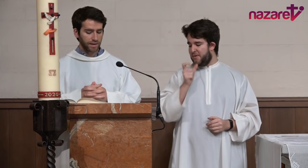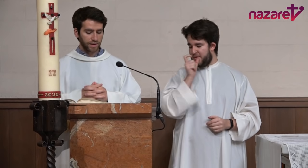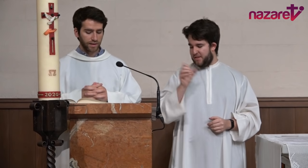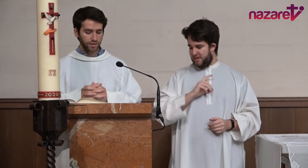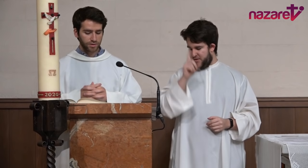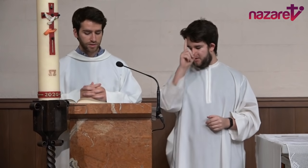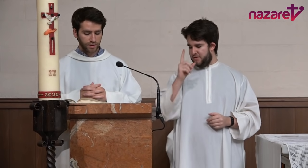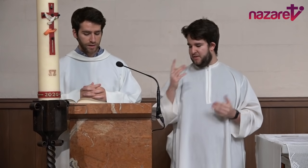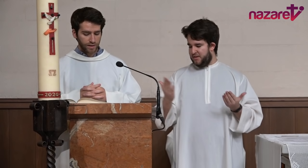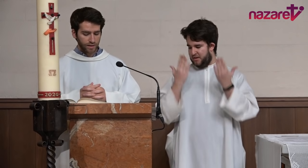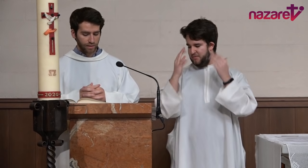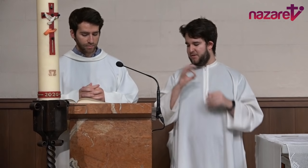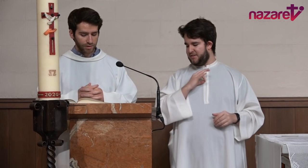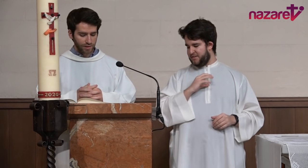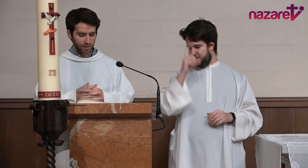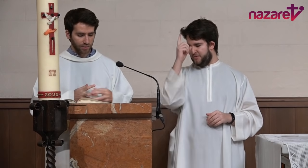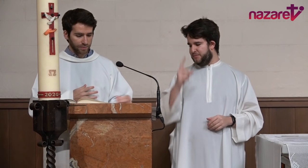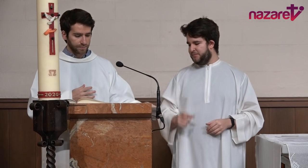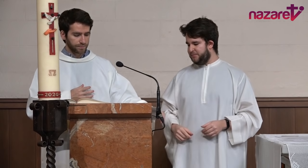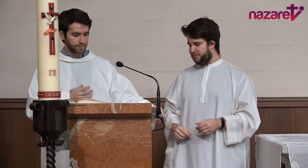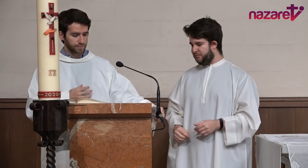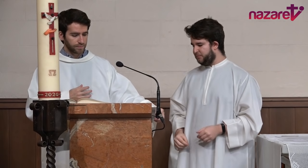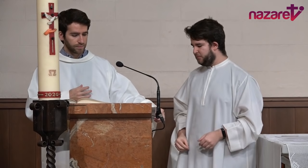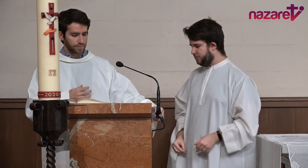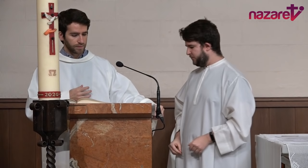Palabra de Dios. Te alabamos, Señor.